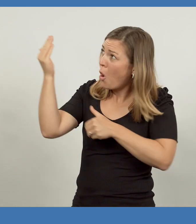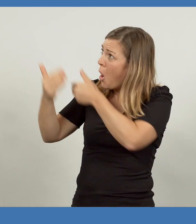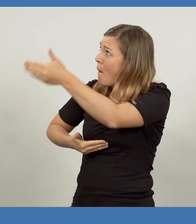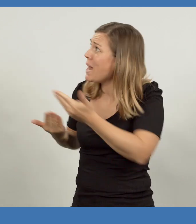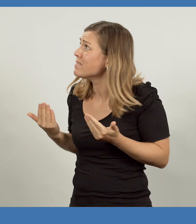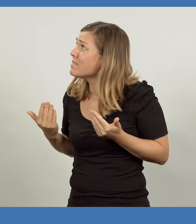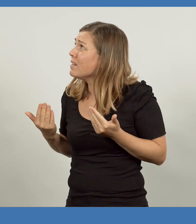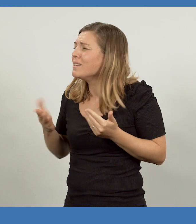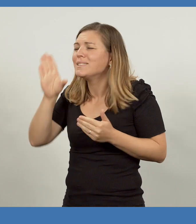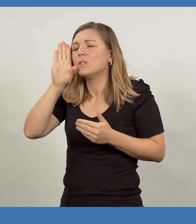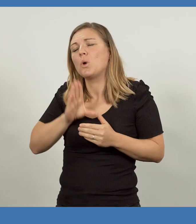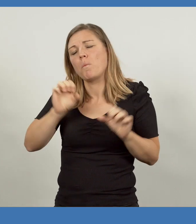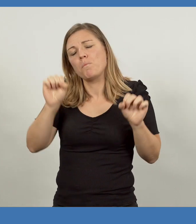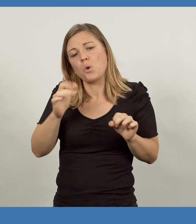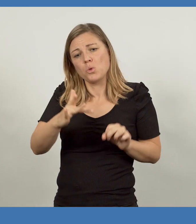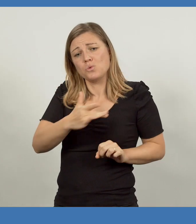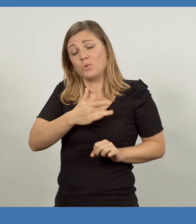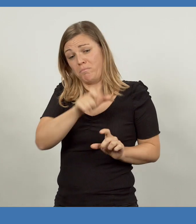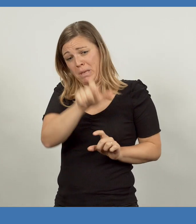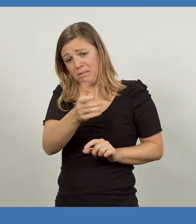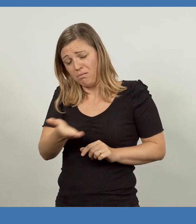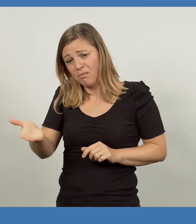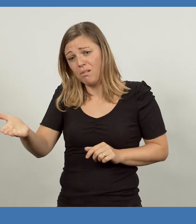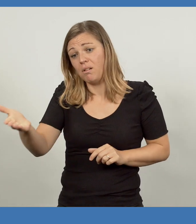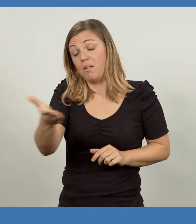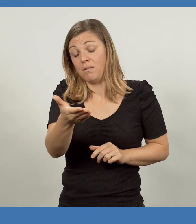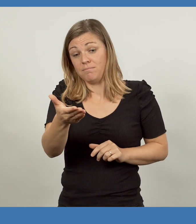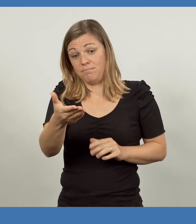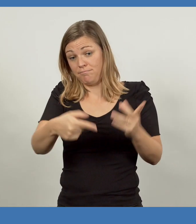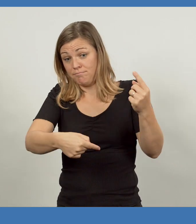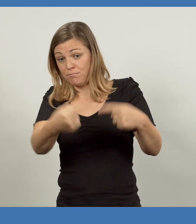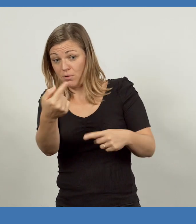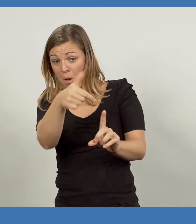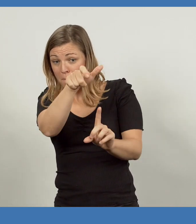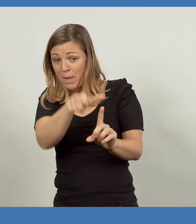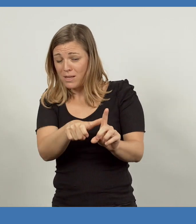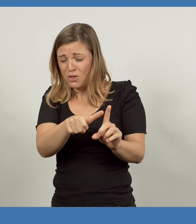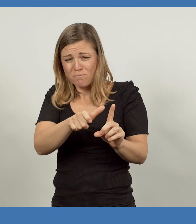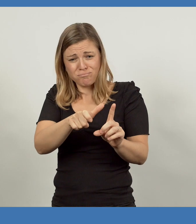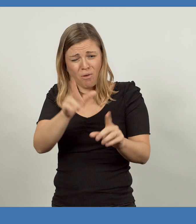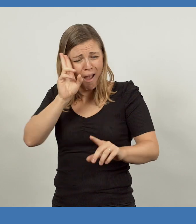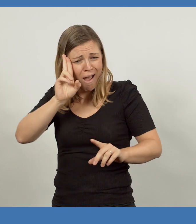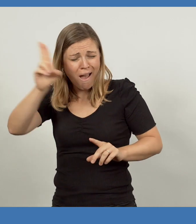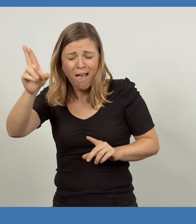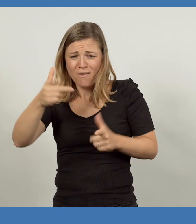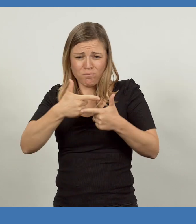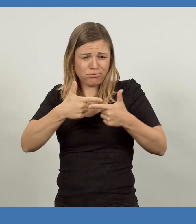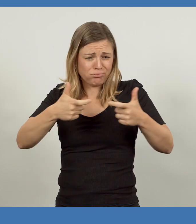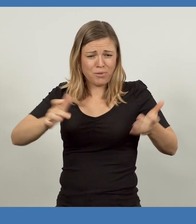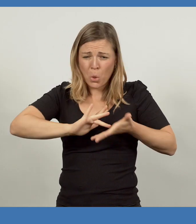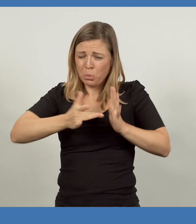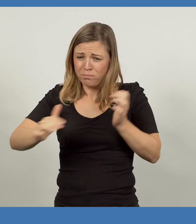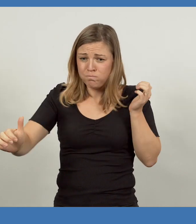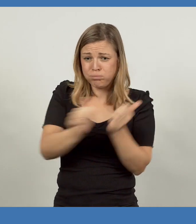puisses la toucher là où elle est et tu puisses faire d'elle une personne qui est prête à tout sacrifier pour ta